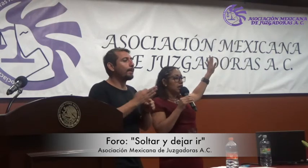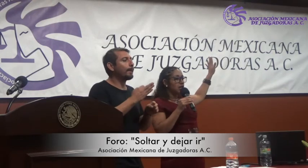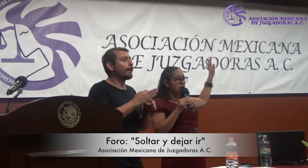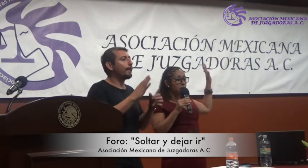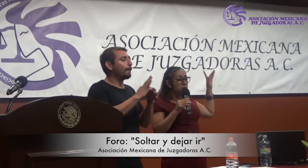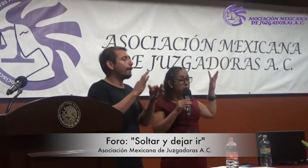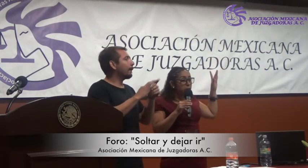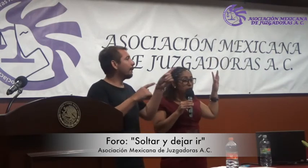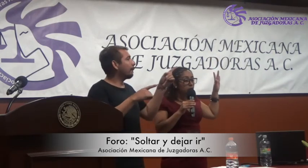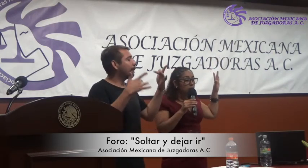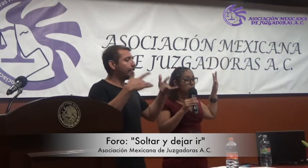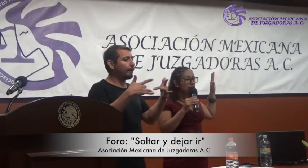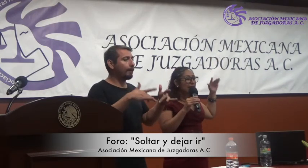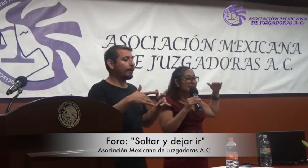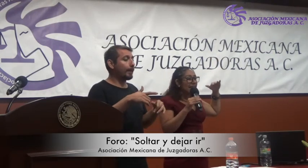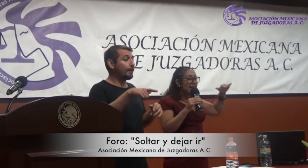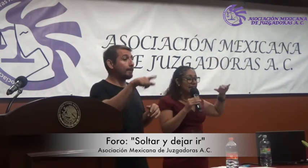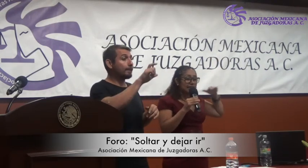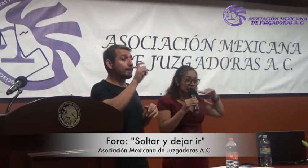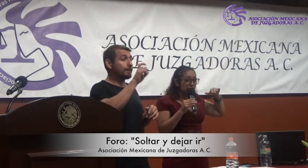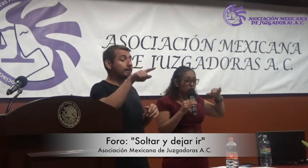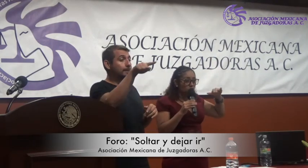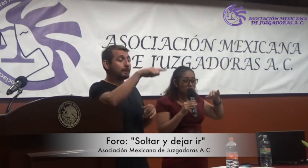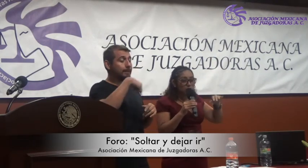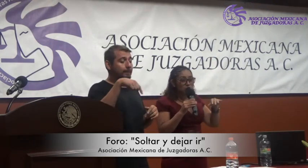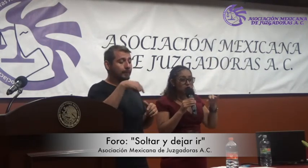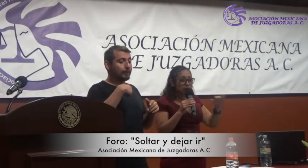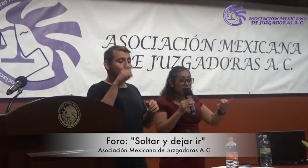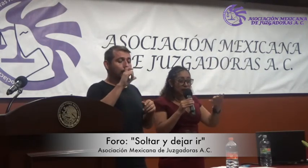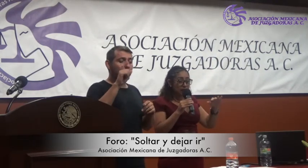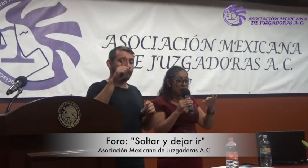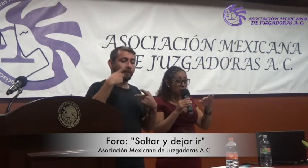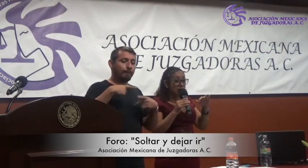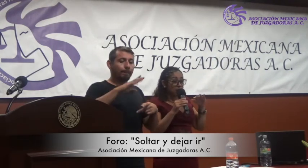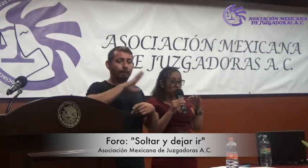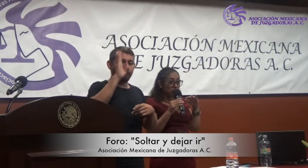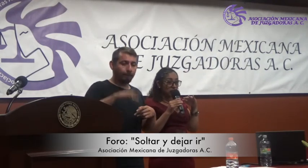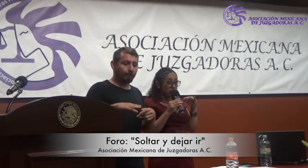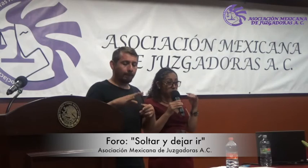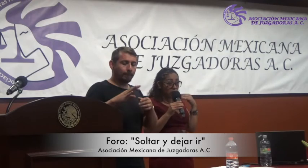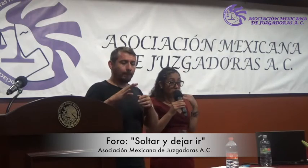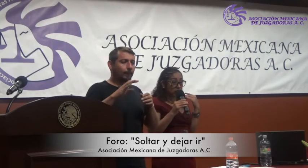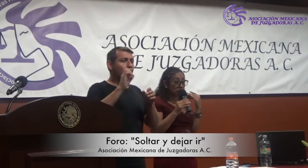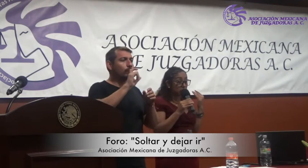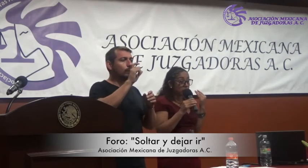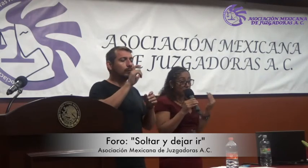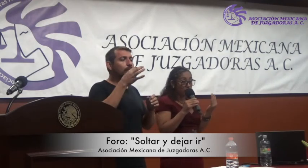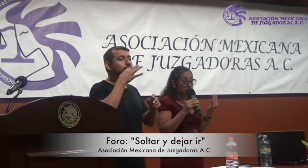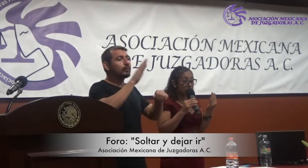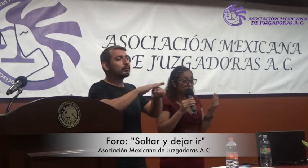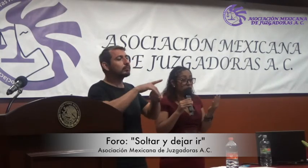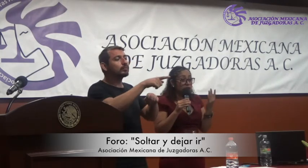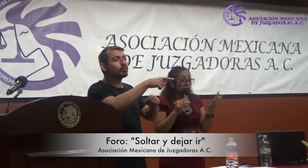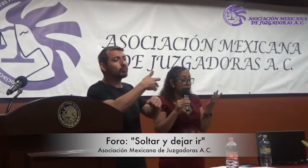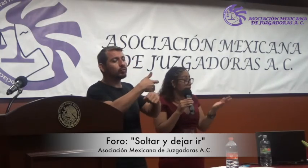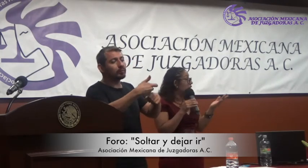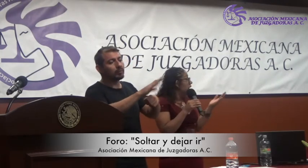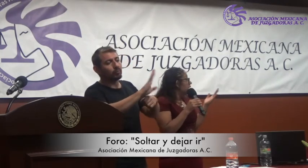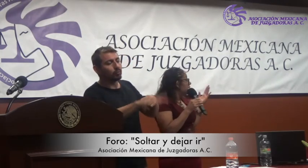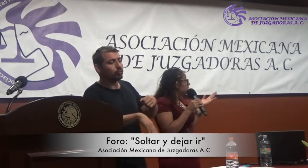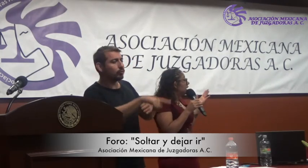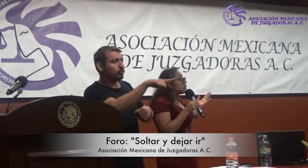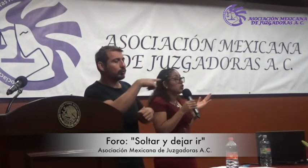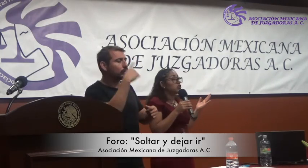es, en el primer momento vemos, es la crisis, que ocurre cuando nos dan la mala noticia, ¿no? Cuando recibimos la información que